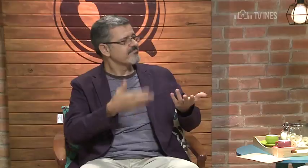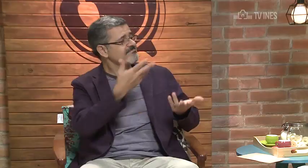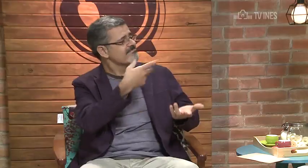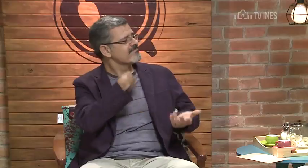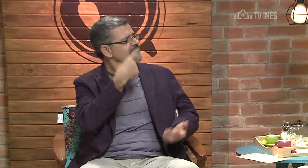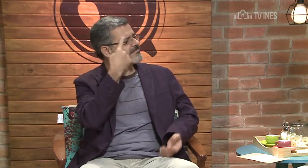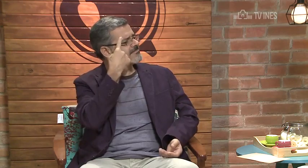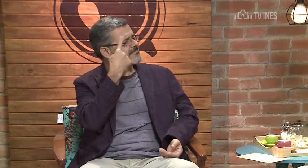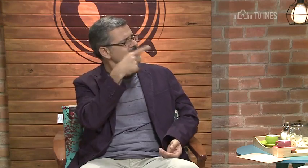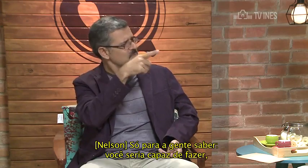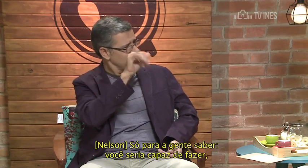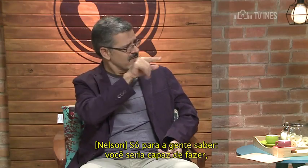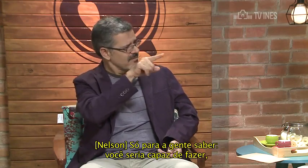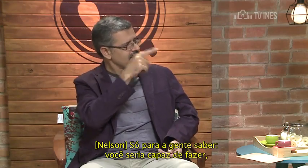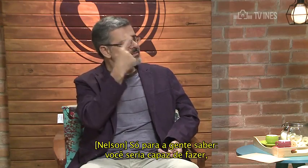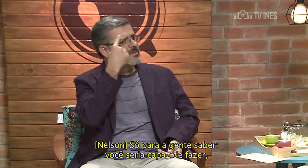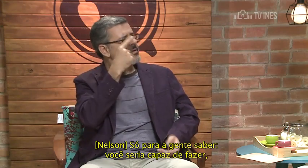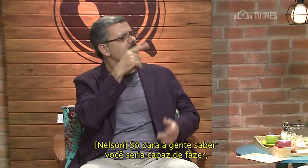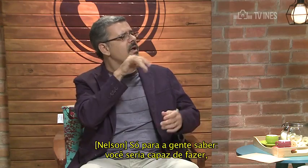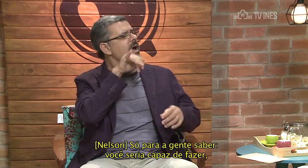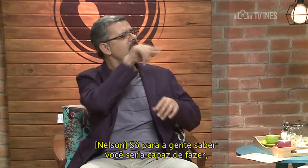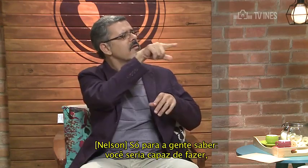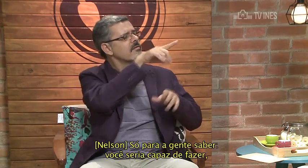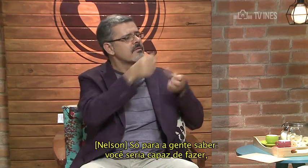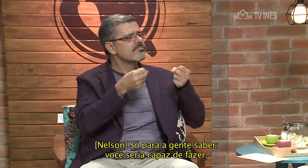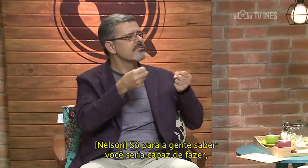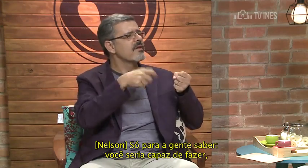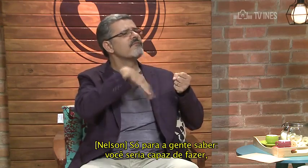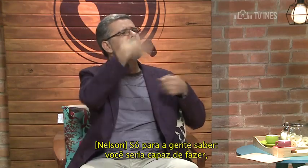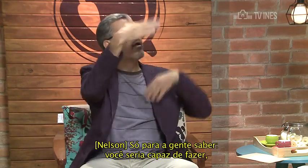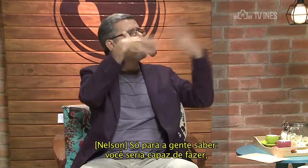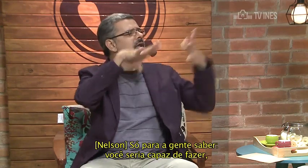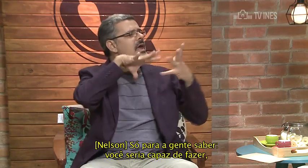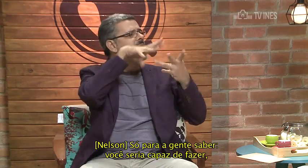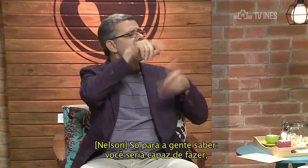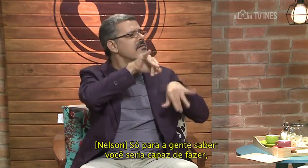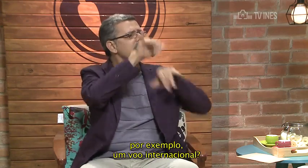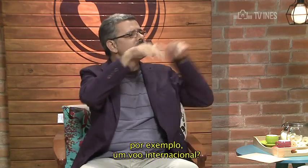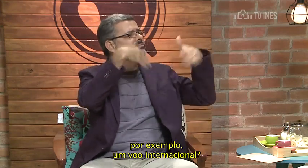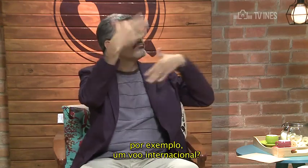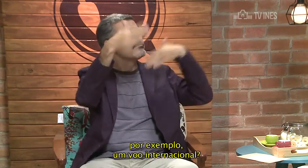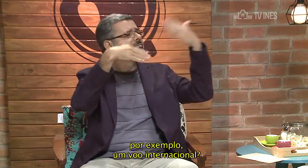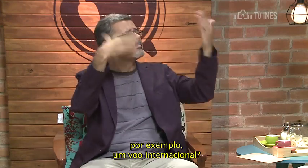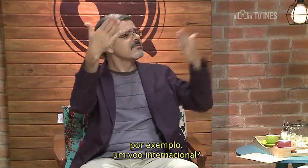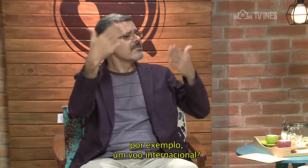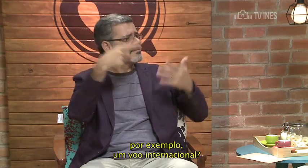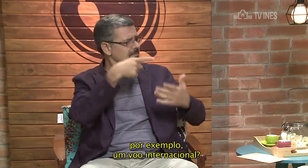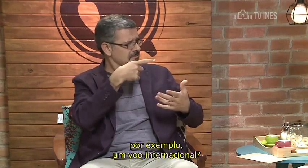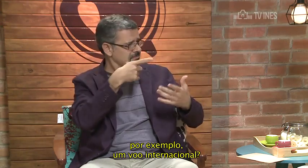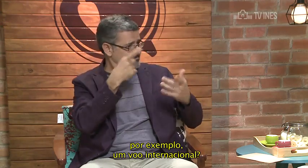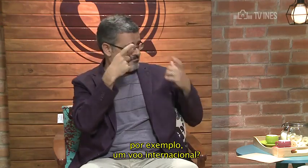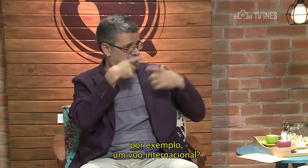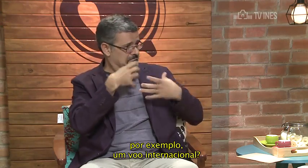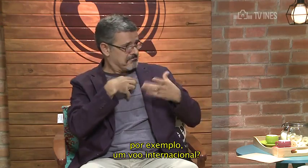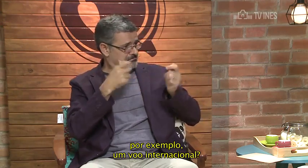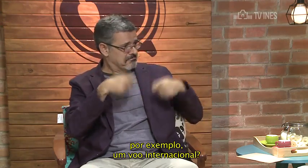é só para a gente saber você seria capaz de fazer por exemplo um voo internacional